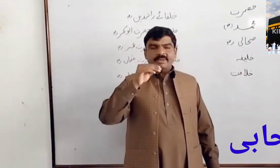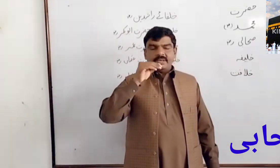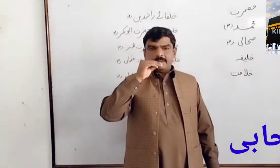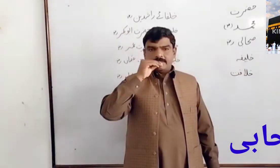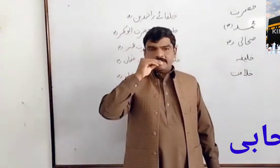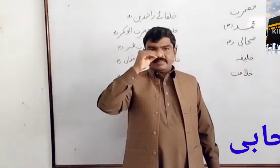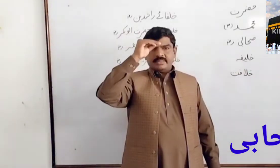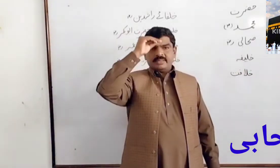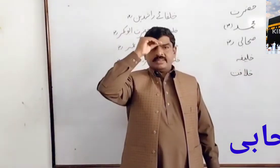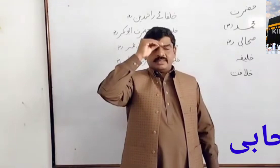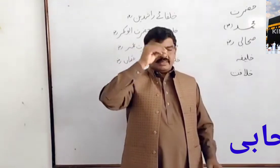सहाबी